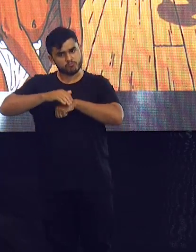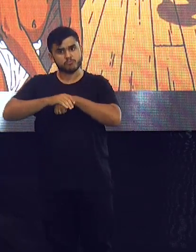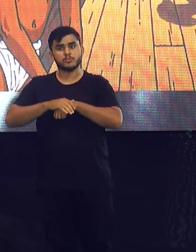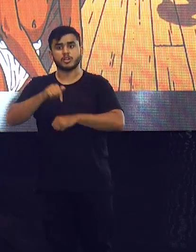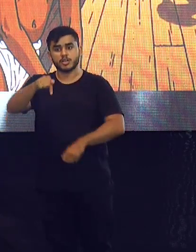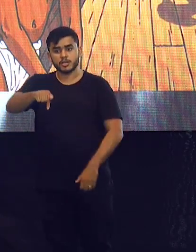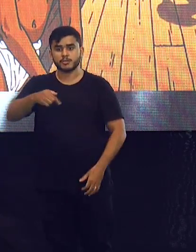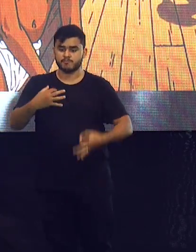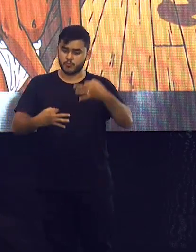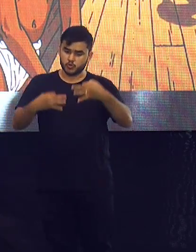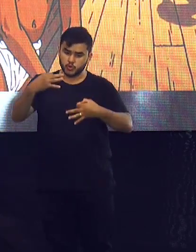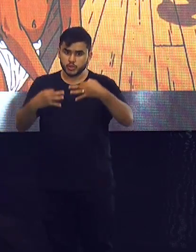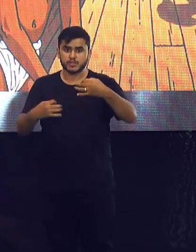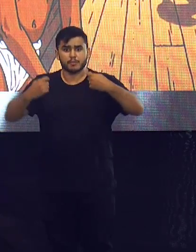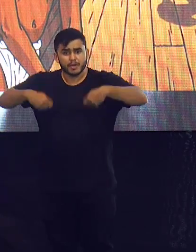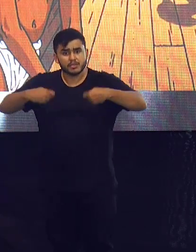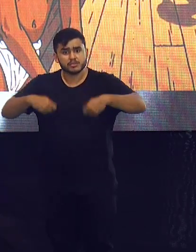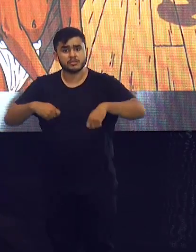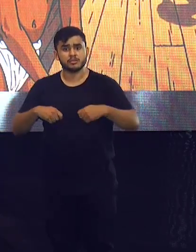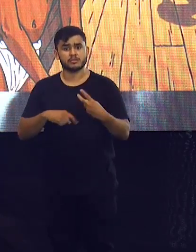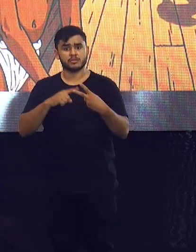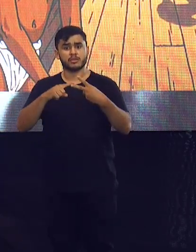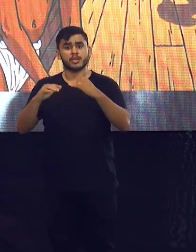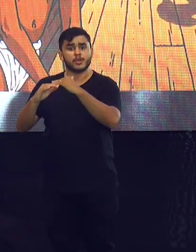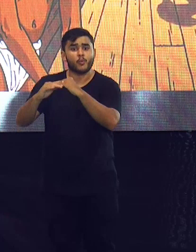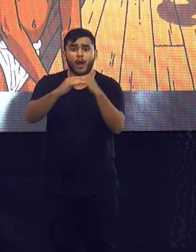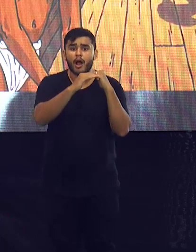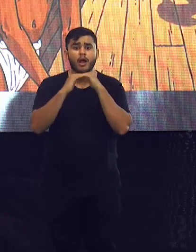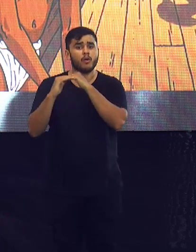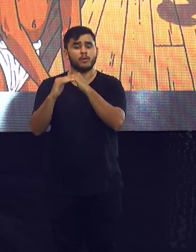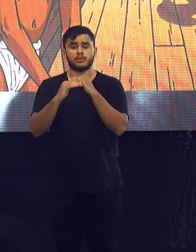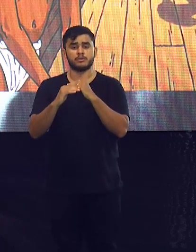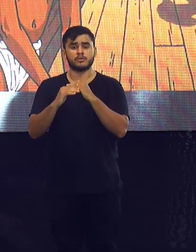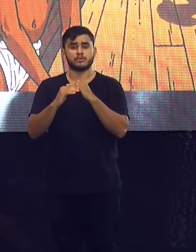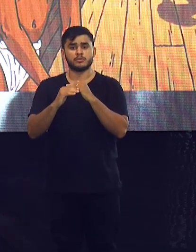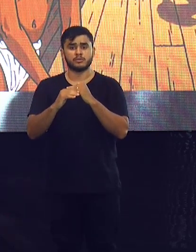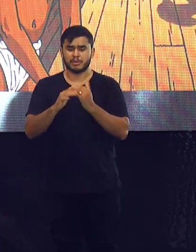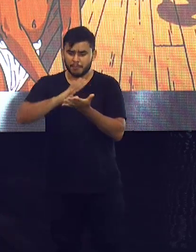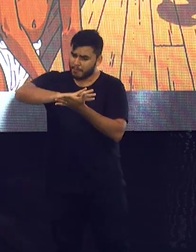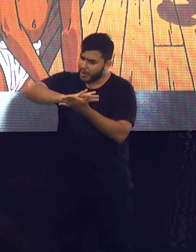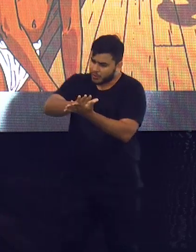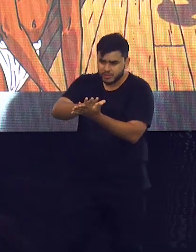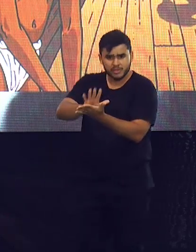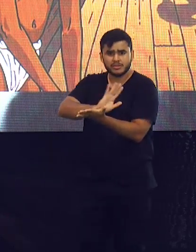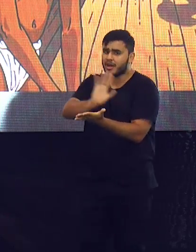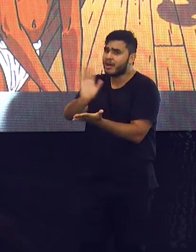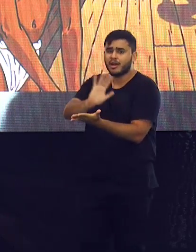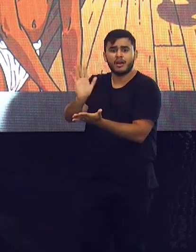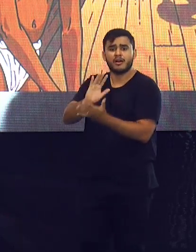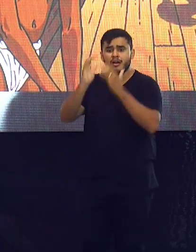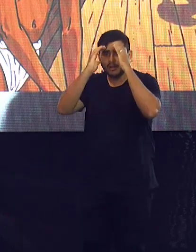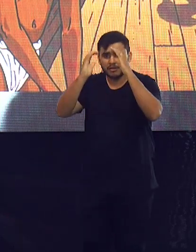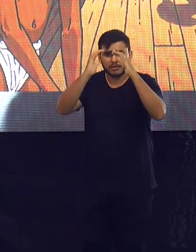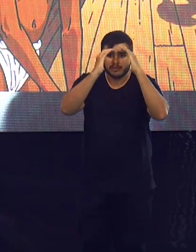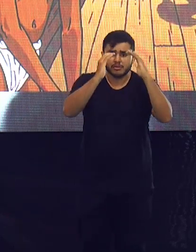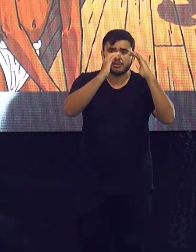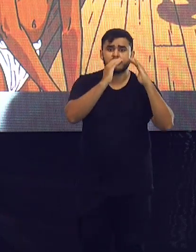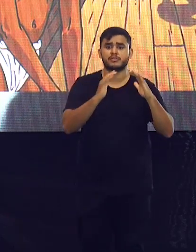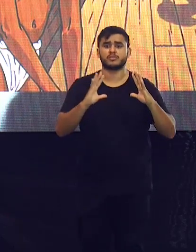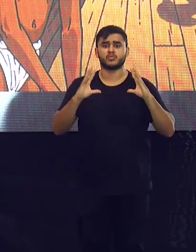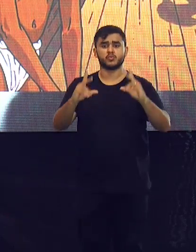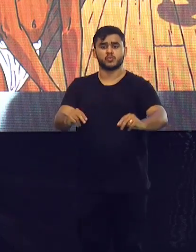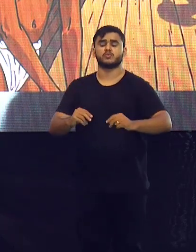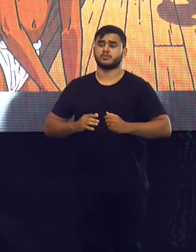um mundo com mais justiça, com mais igualdade e, acima de tudo, com menos preconceito. E vou tentar, enquanto